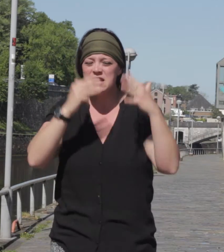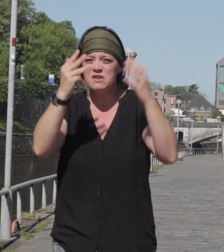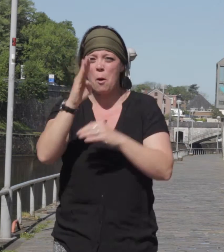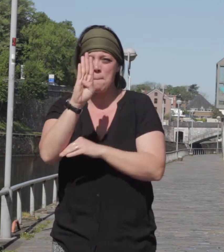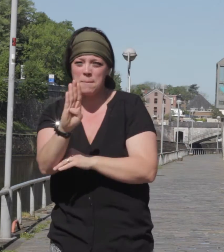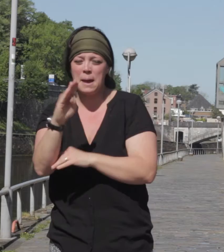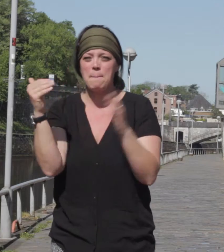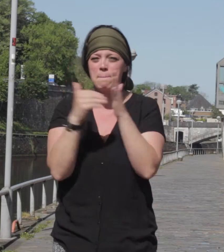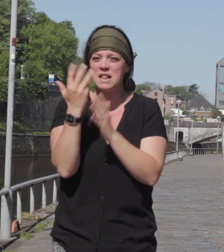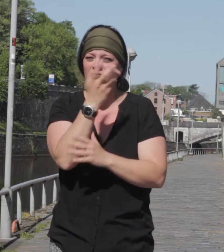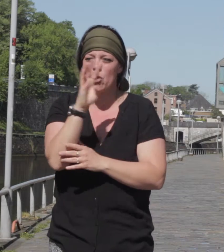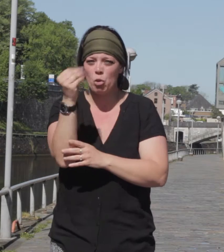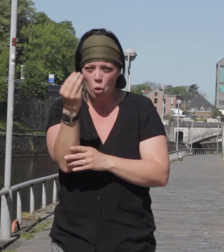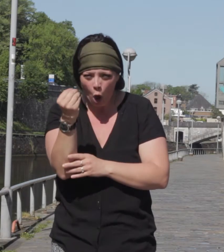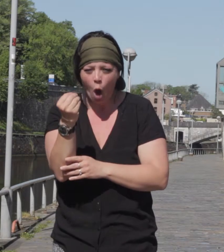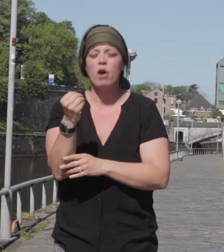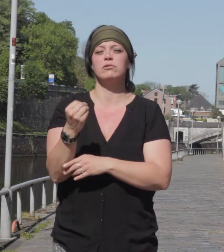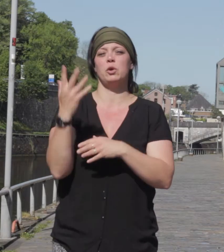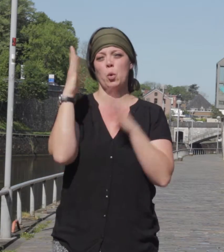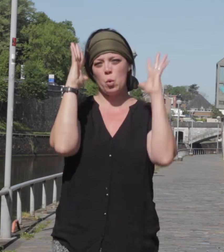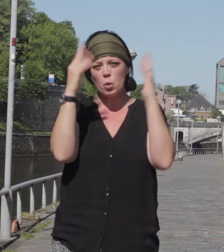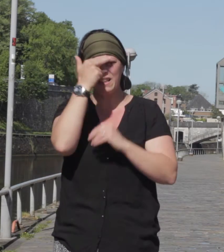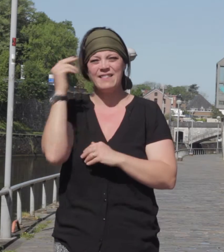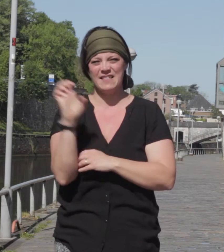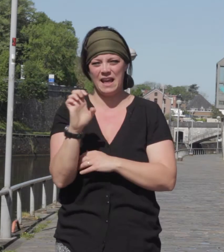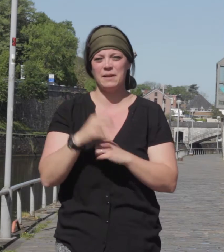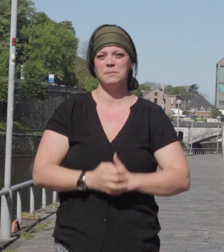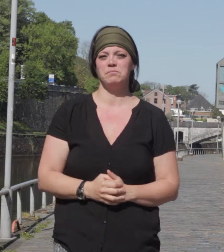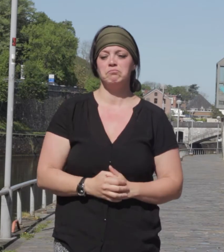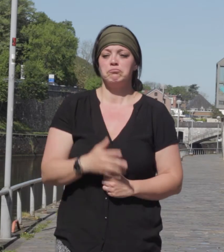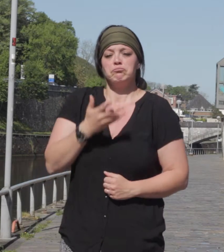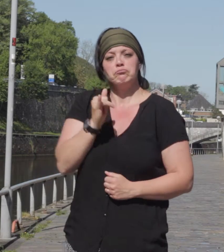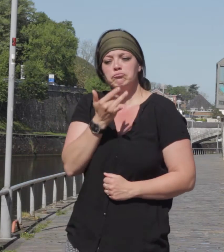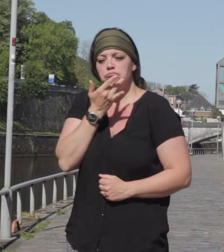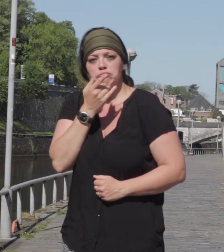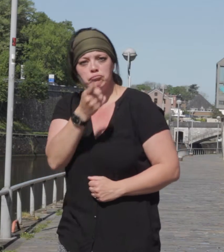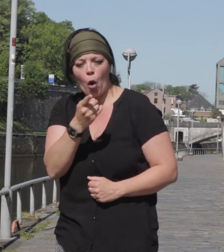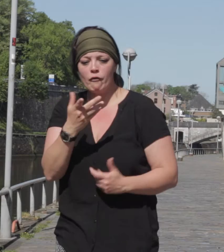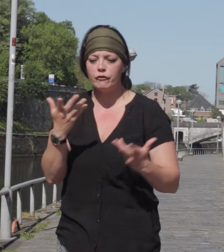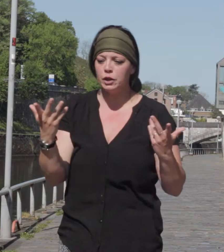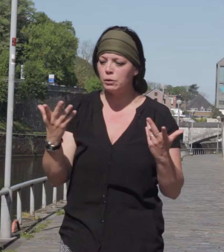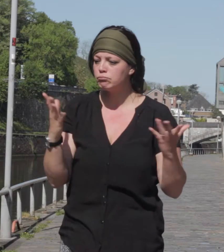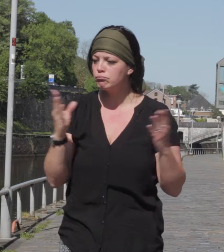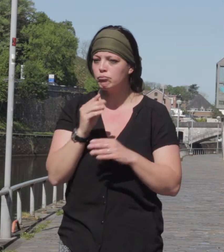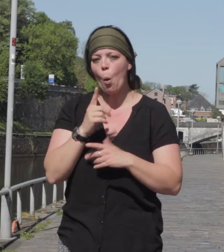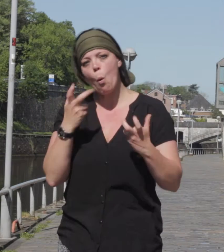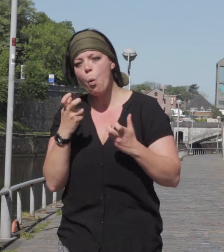1490, Cours-Saint-Étienne. Si vous ou une personne de votre entourage êtes intéressé pour vous inscrire en tant que bénévole,